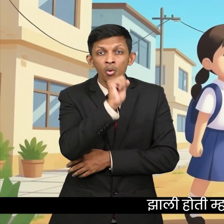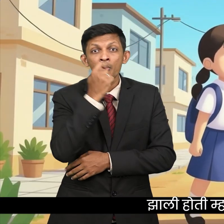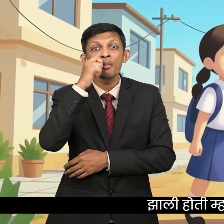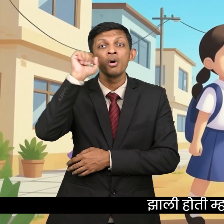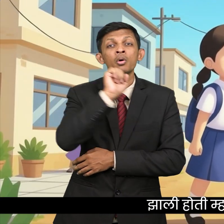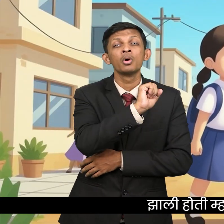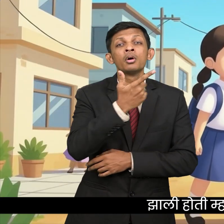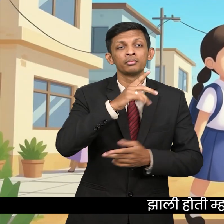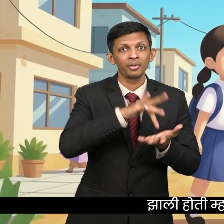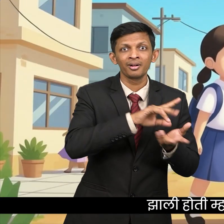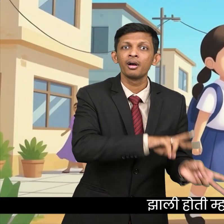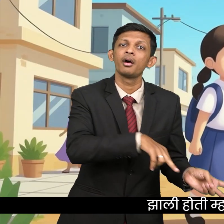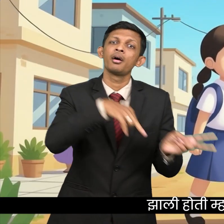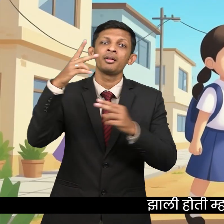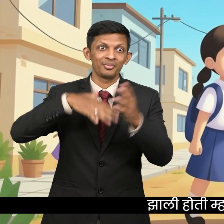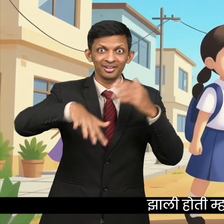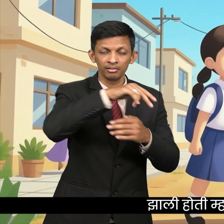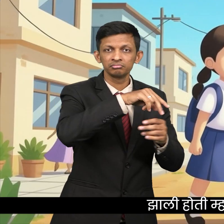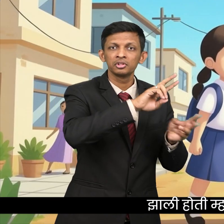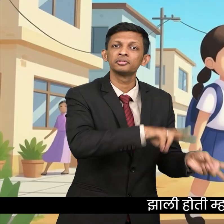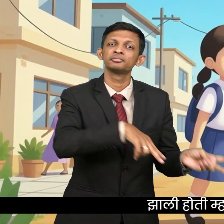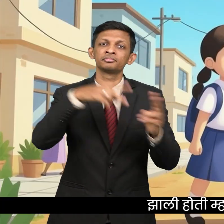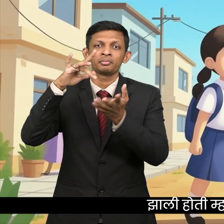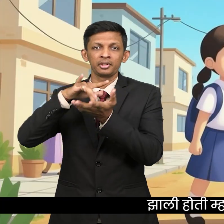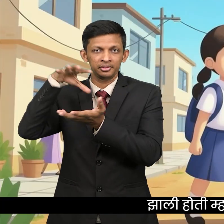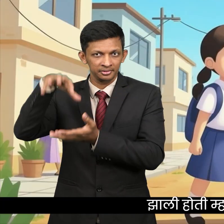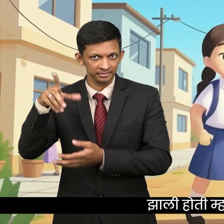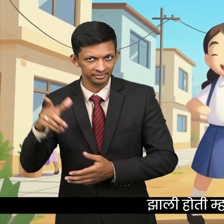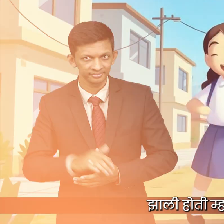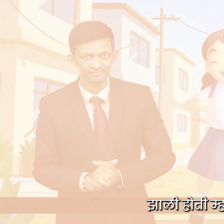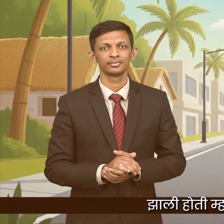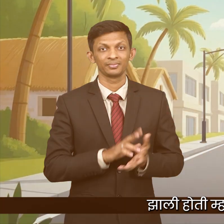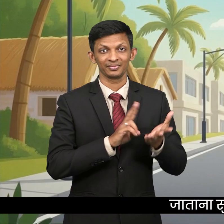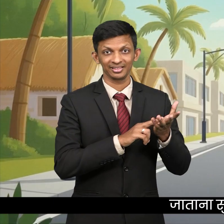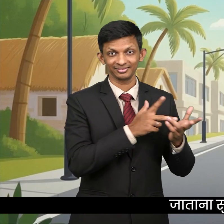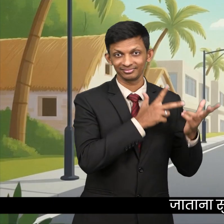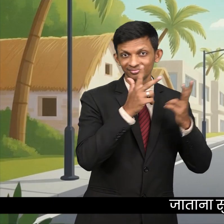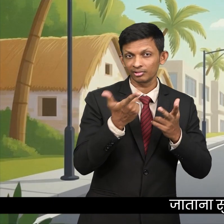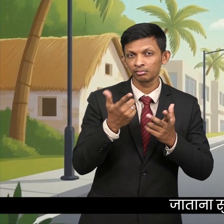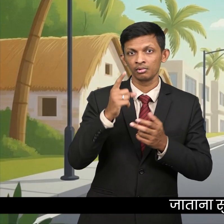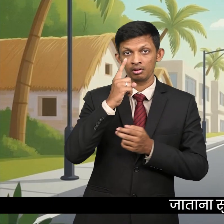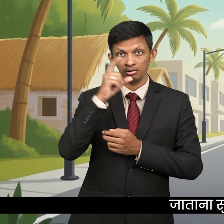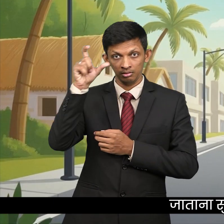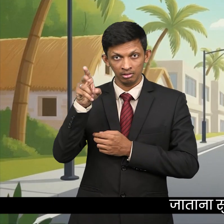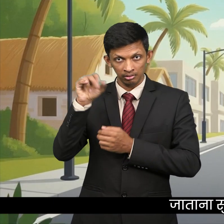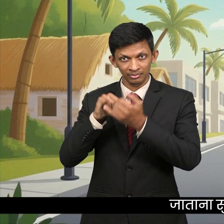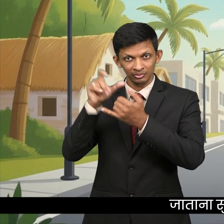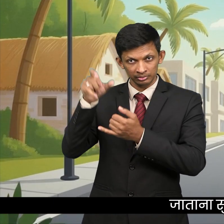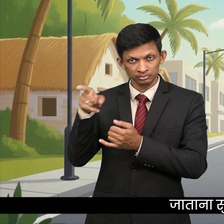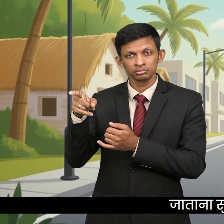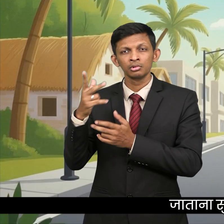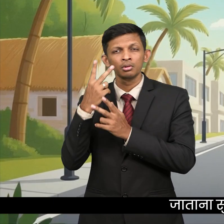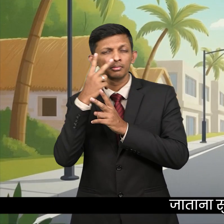झाली होती, म्हणून ते या वसाहतीत आले होते. जाताना